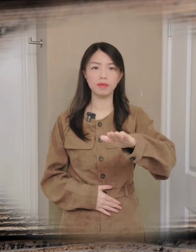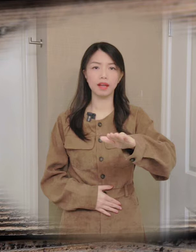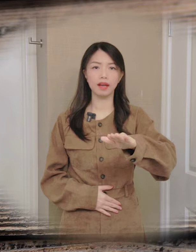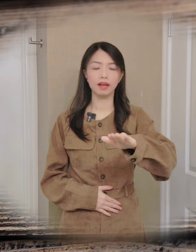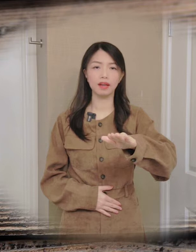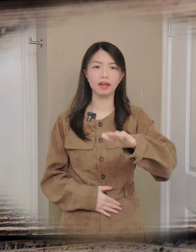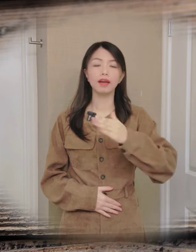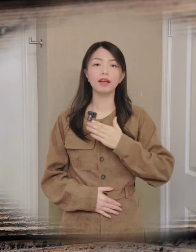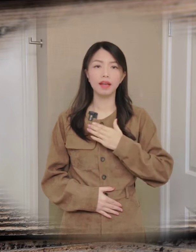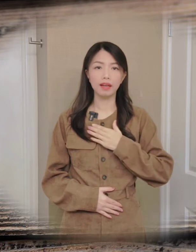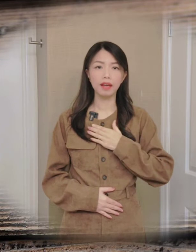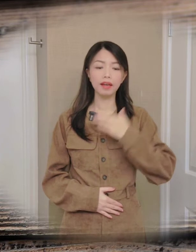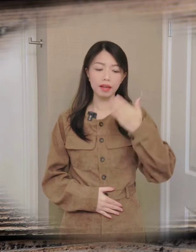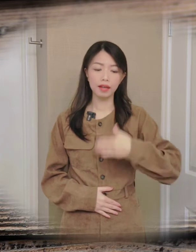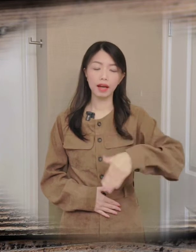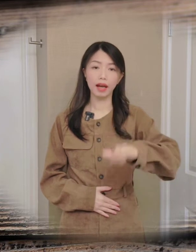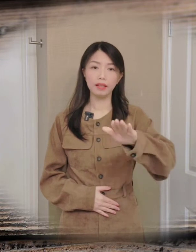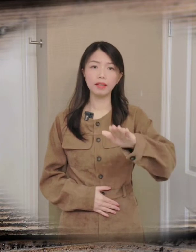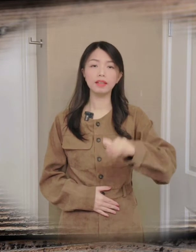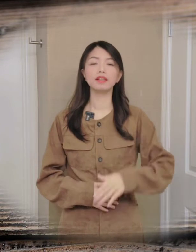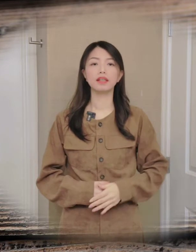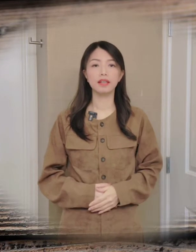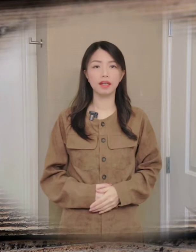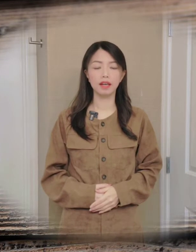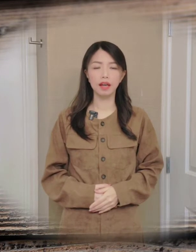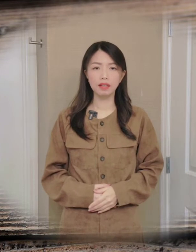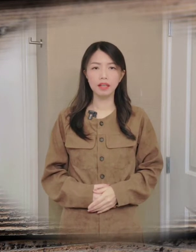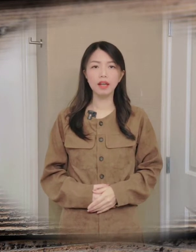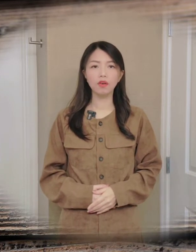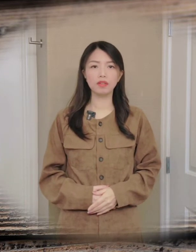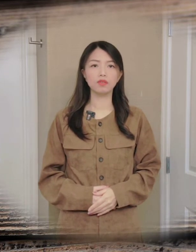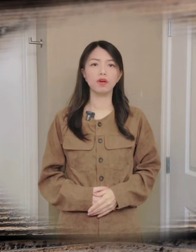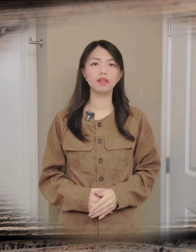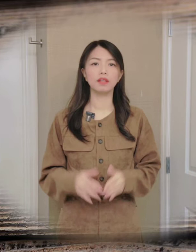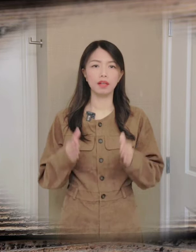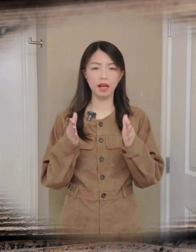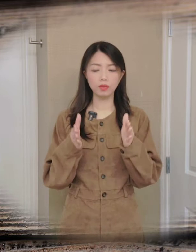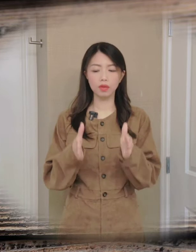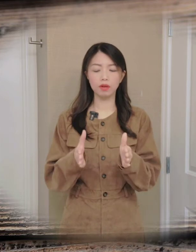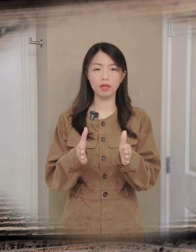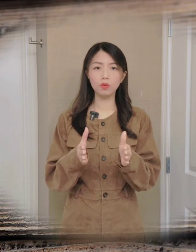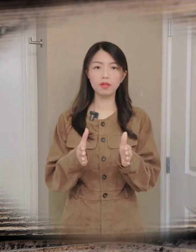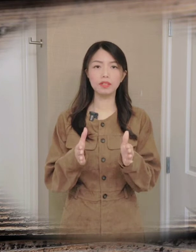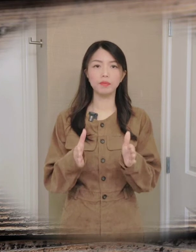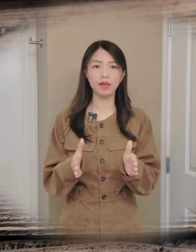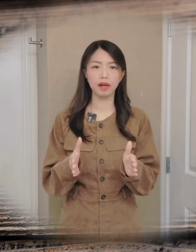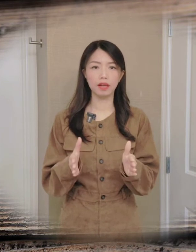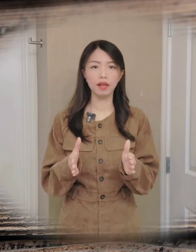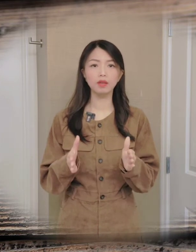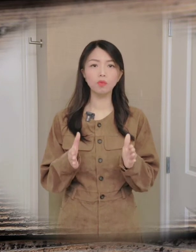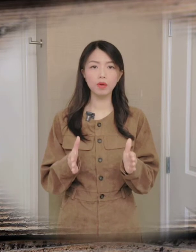수어가 됩니다. 나의 가는 길이, 길이라고 한 뜻의 수어는 양손을 이렇게 손끝이